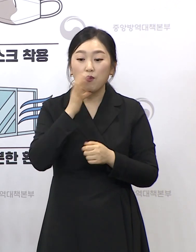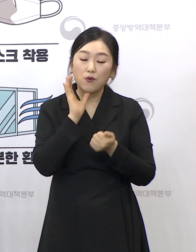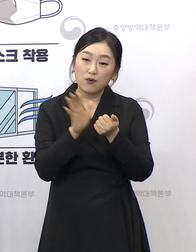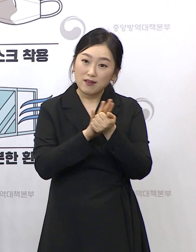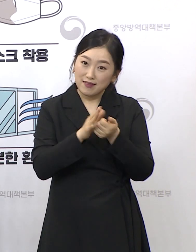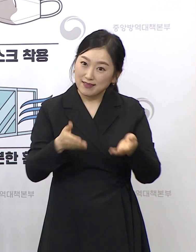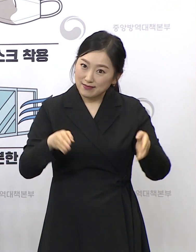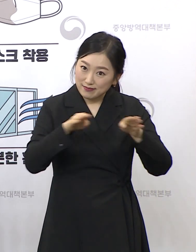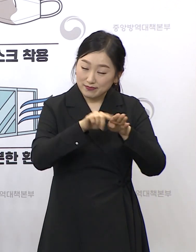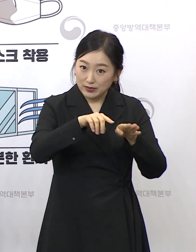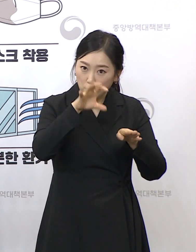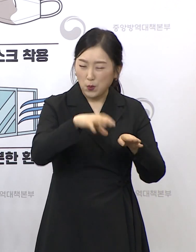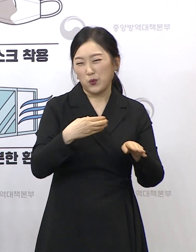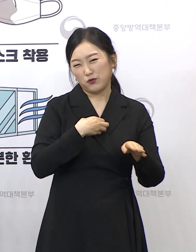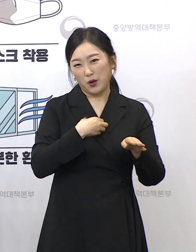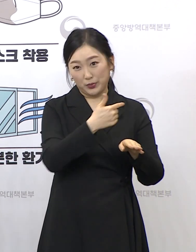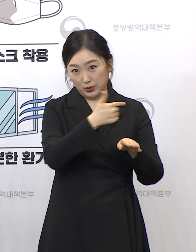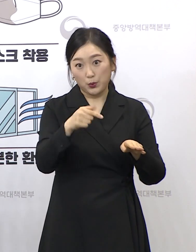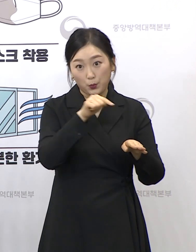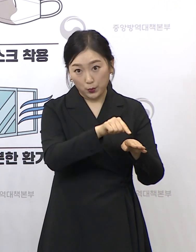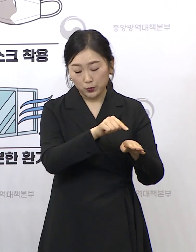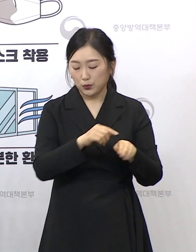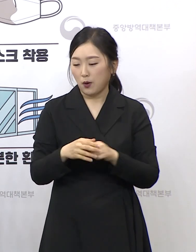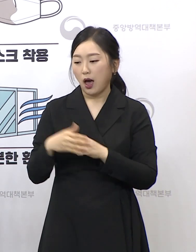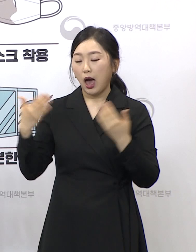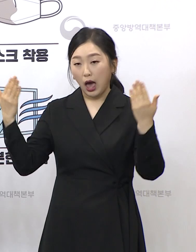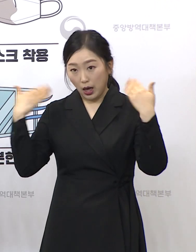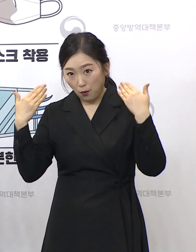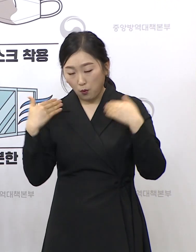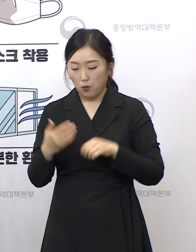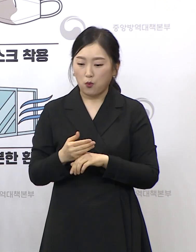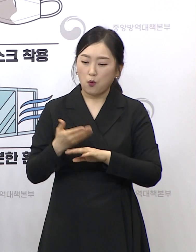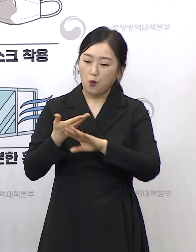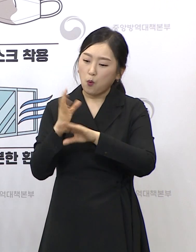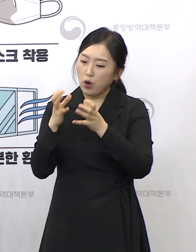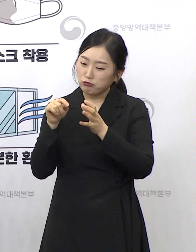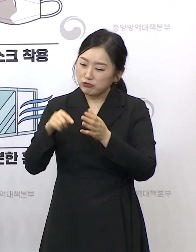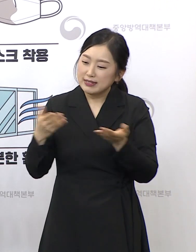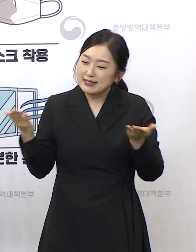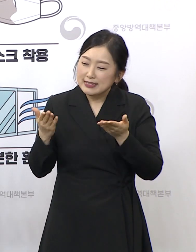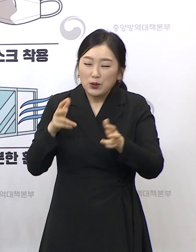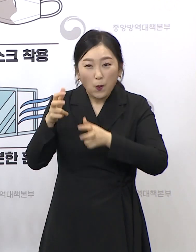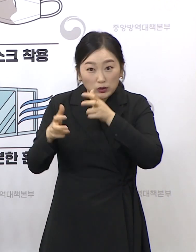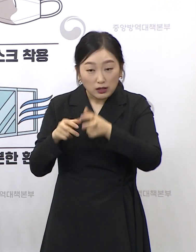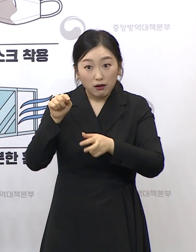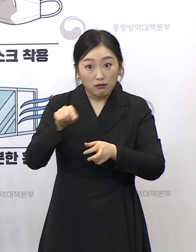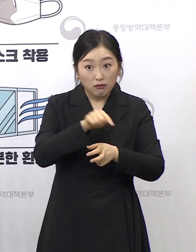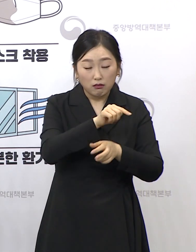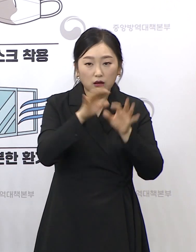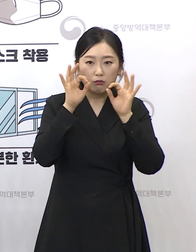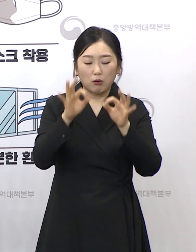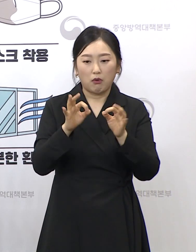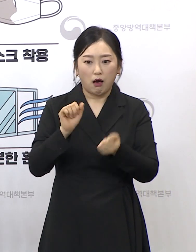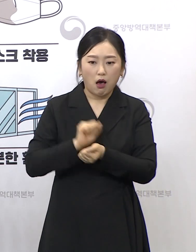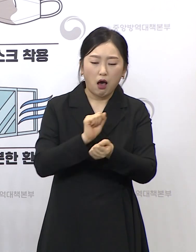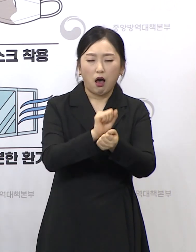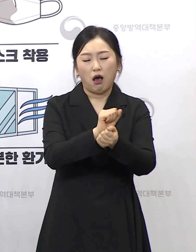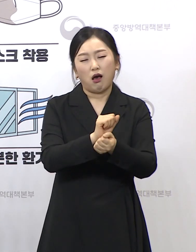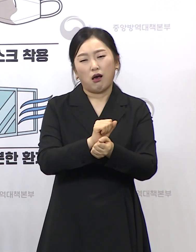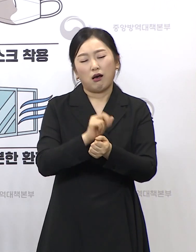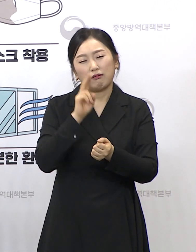이런과 같은 고위험 시설 그리고 학교, 외국인 작업장 등이 여전히 감염과 확산에 취약한